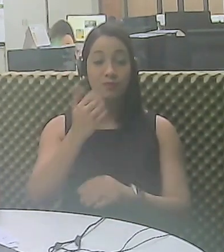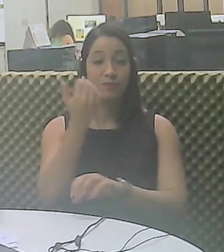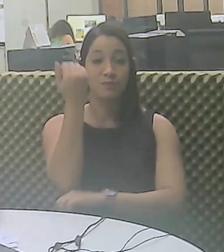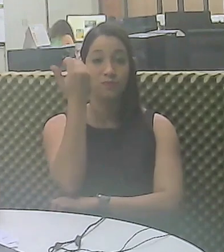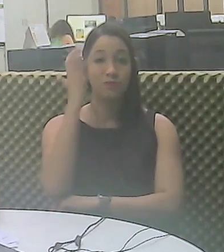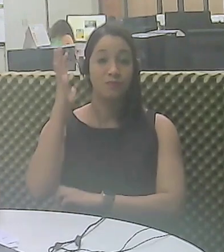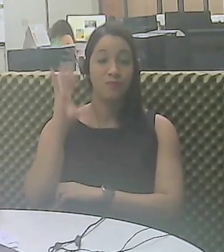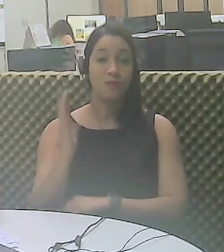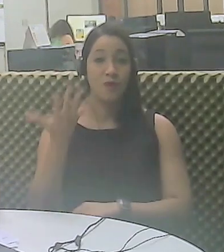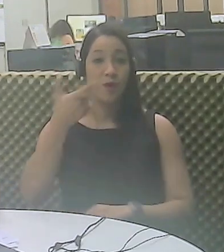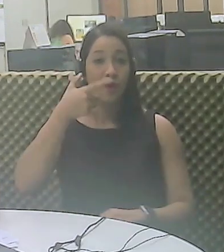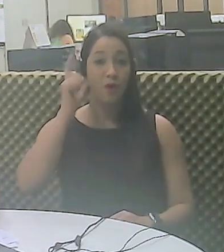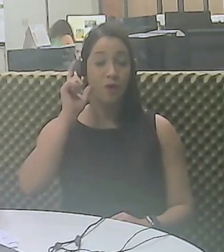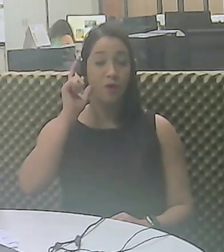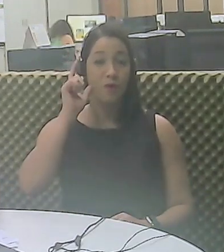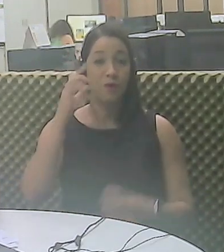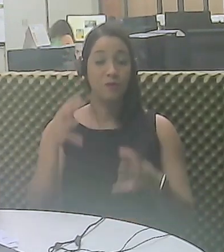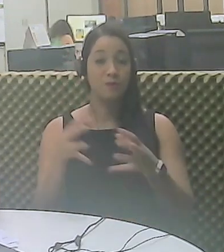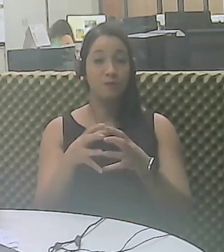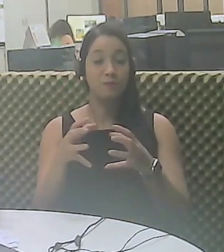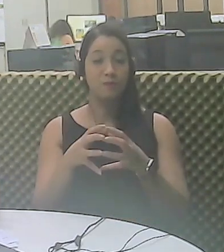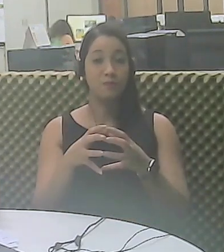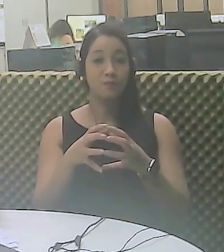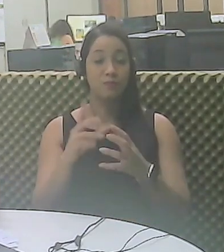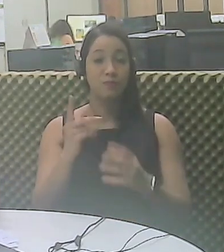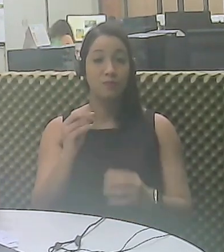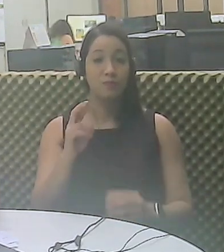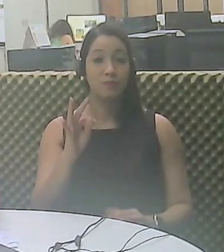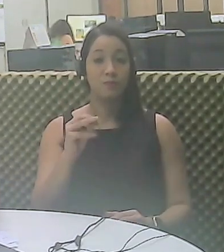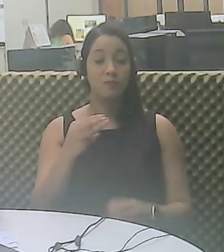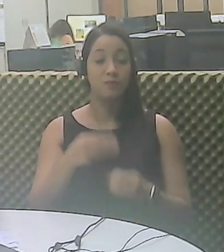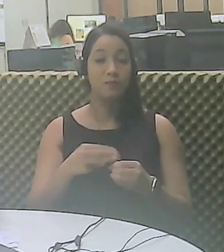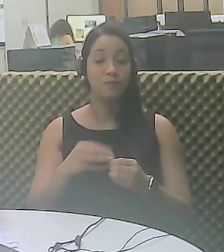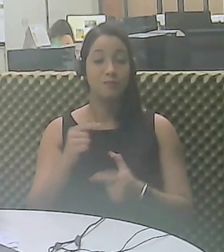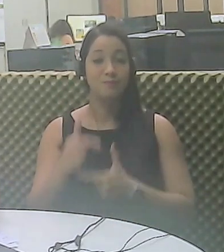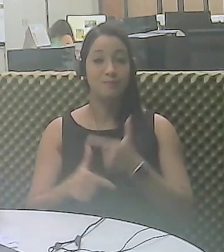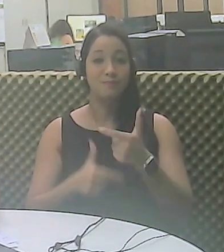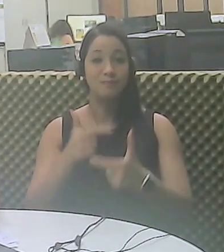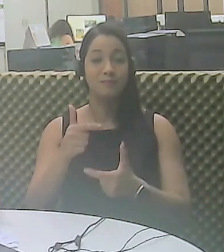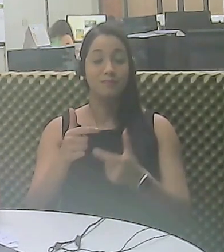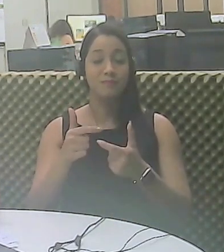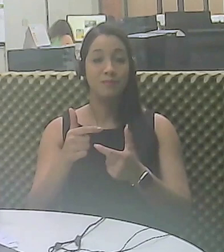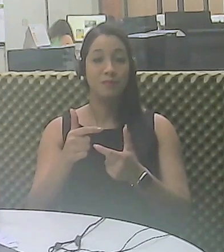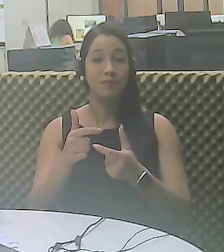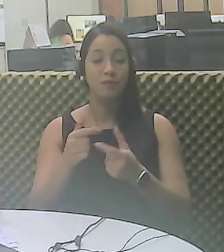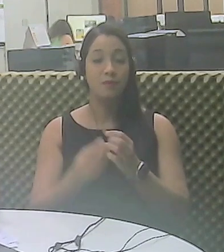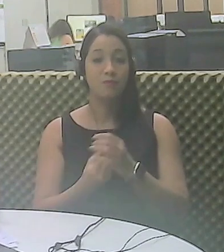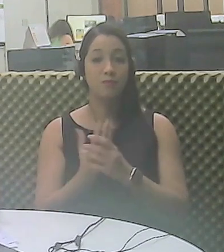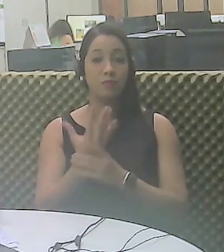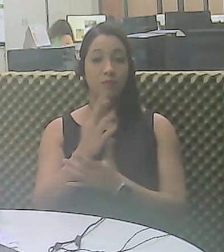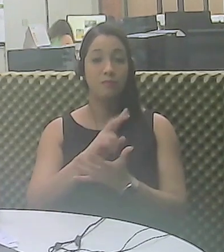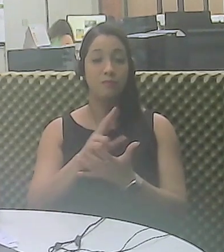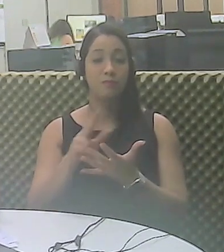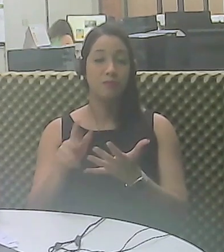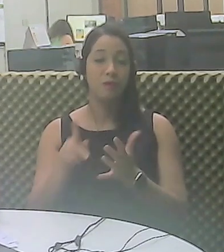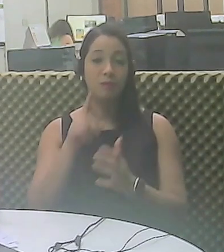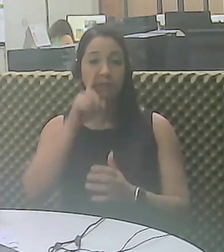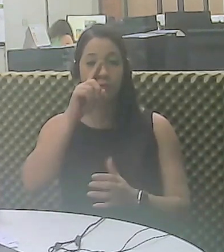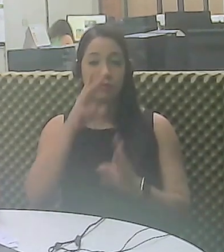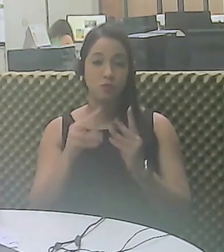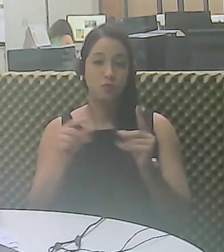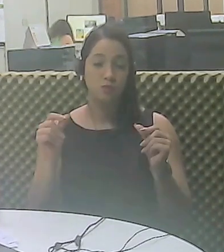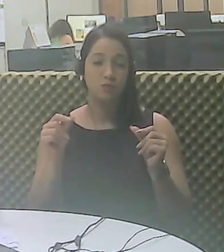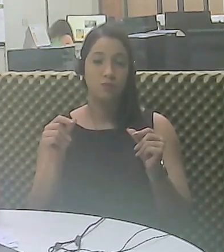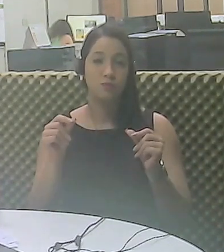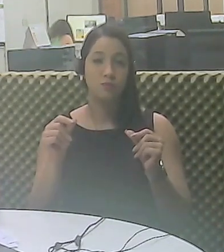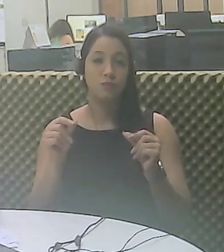que aconteceu ontem. Equipes do Horto Municipal fizeram trabalhos com espécies de planta em risco de extinção. Os servidores